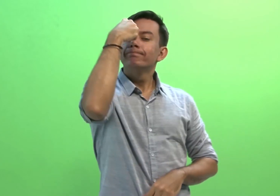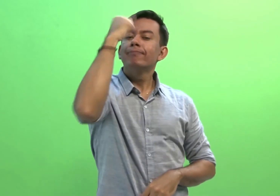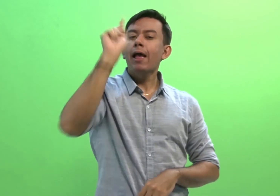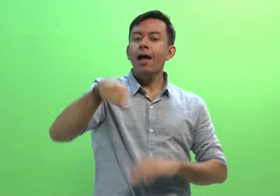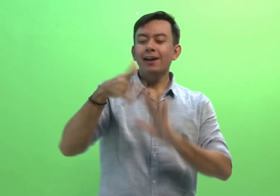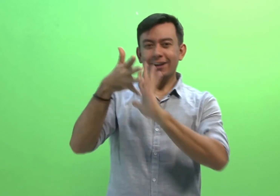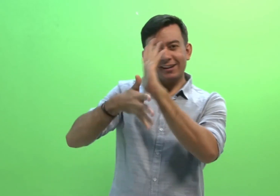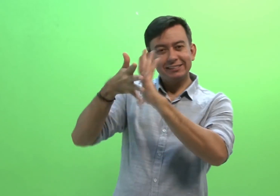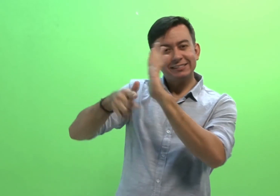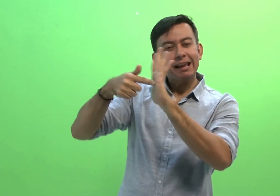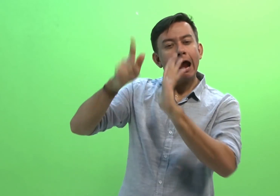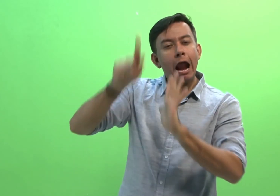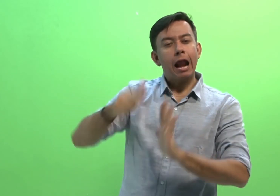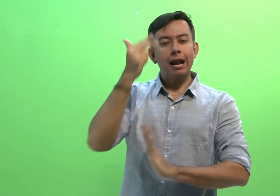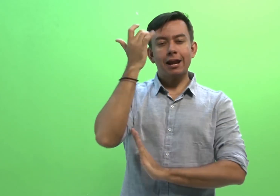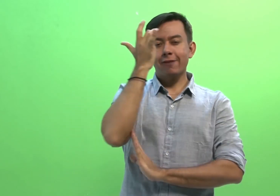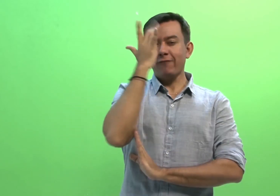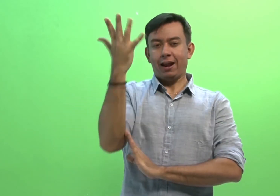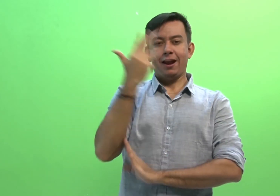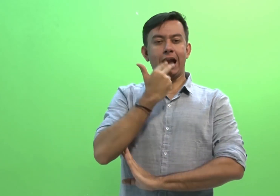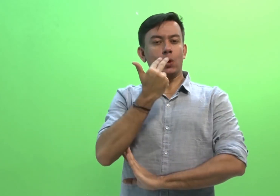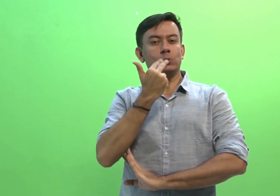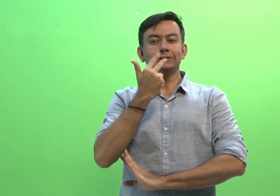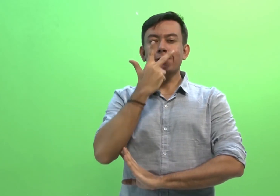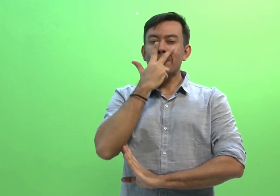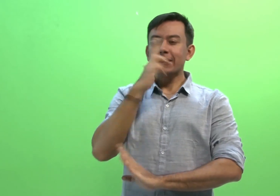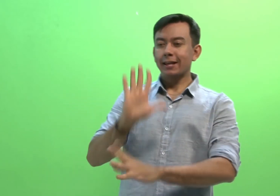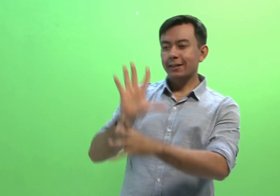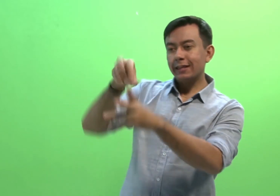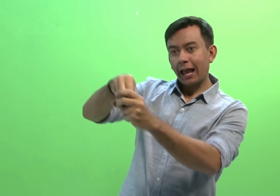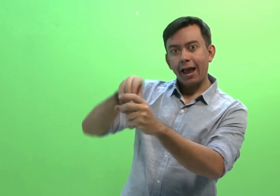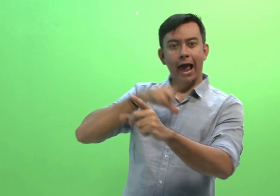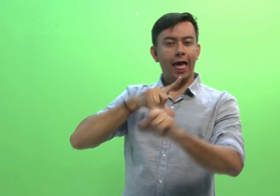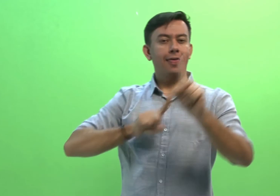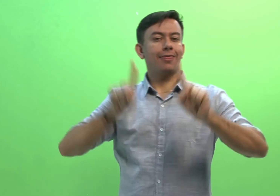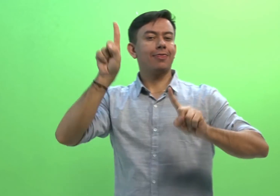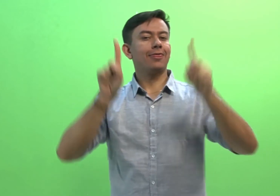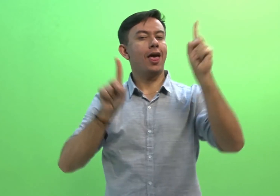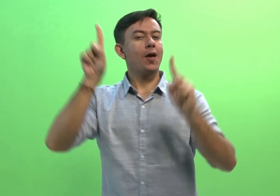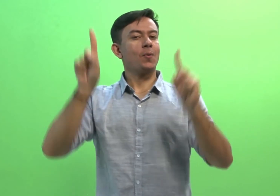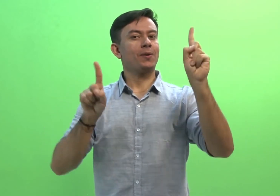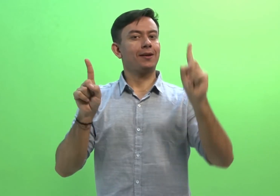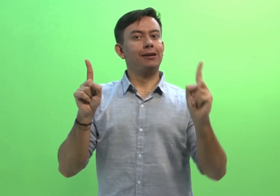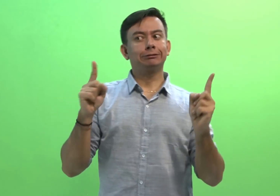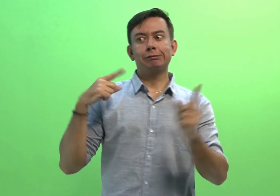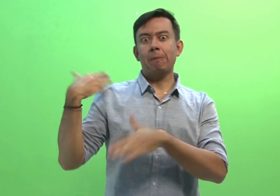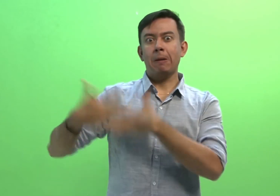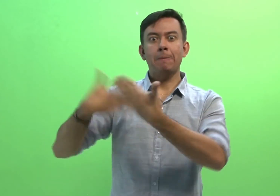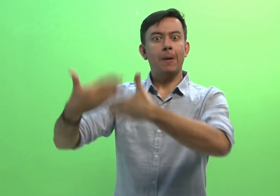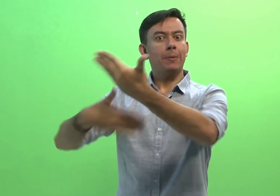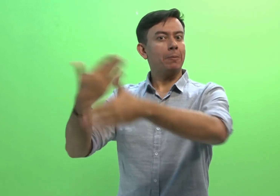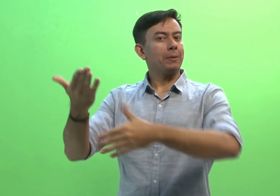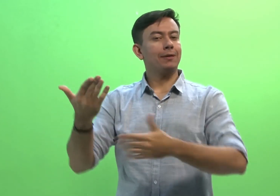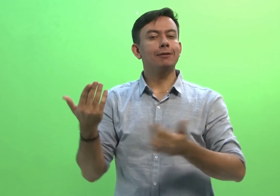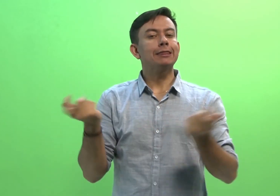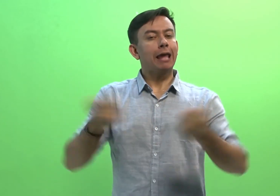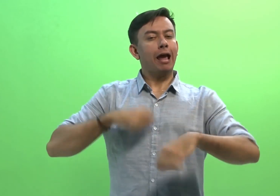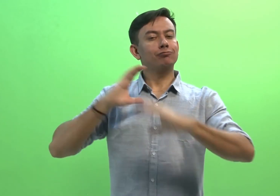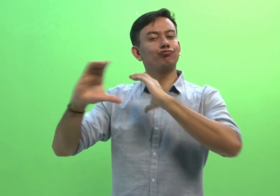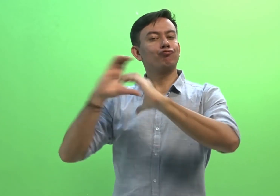língua dos ouvintes, como se fosse uma língua fácil, que é uma língua que só tem gestos. Então, para se desenvolver, tem gestos